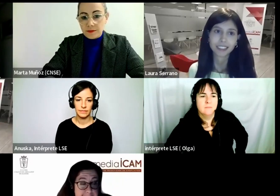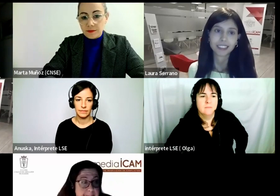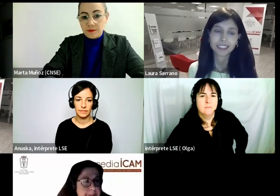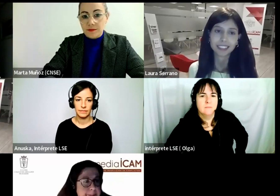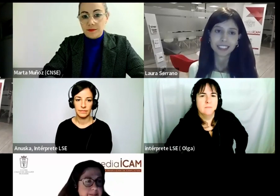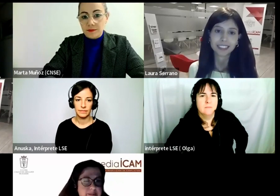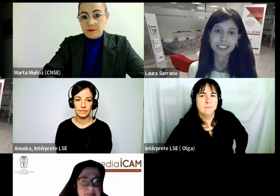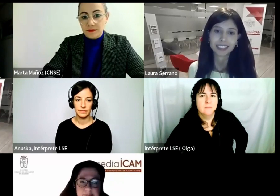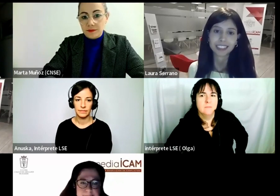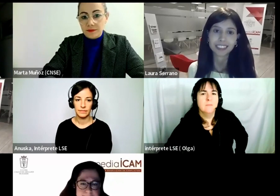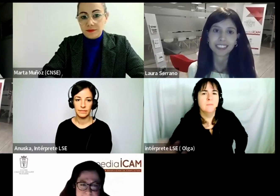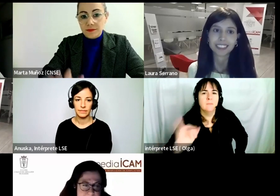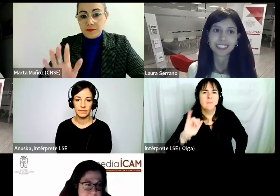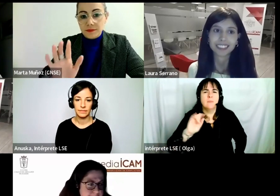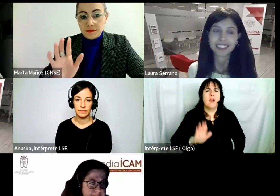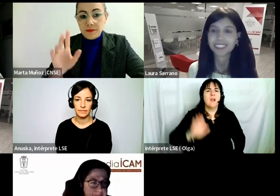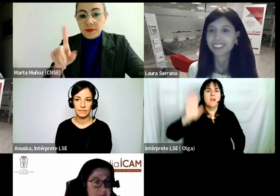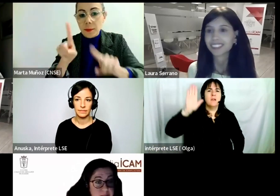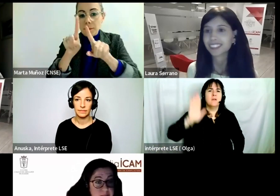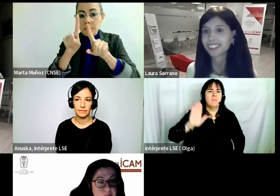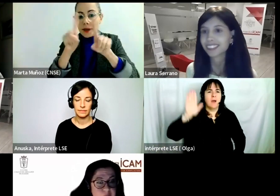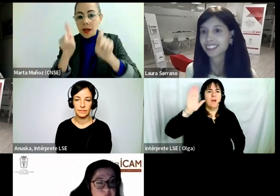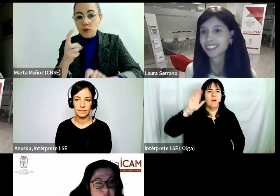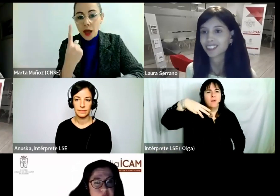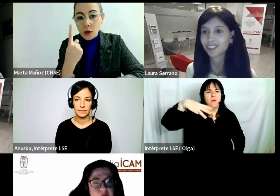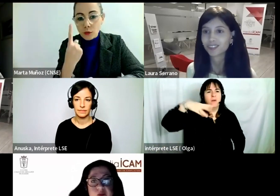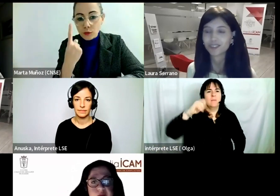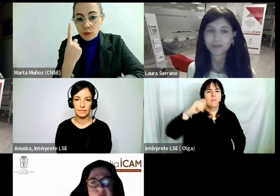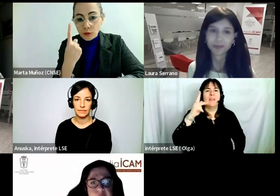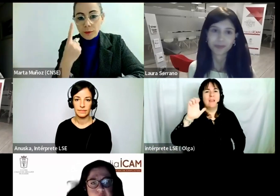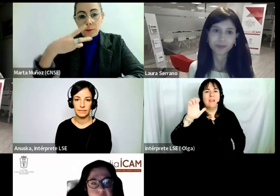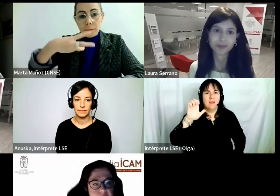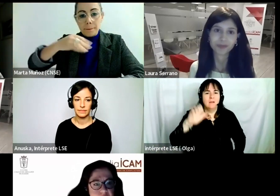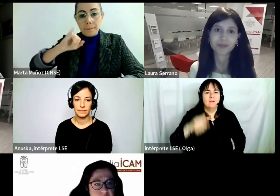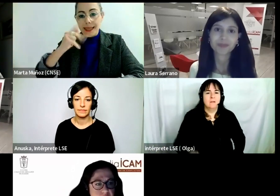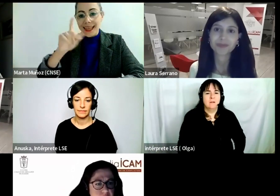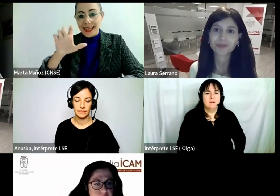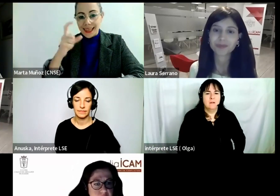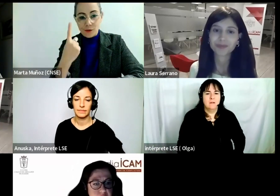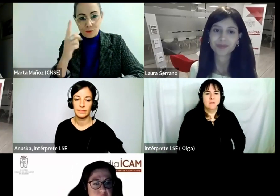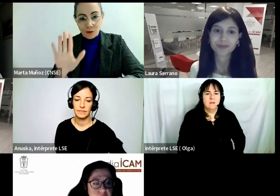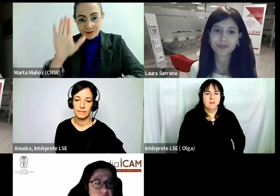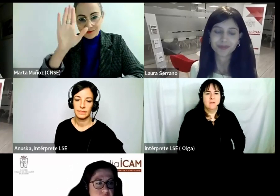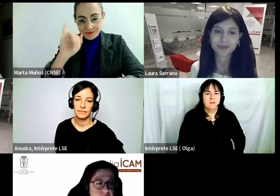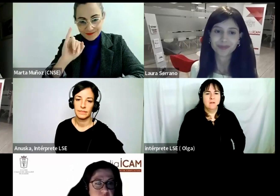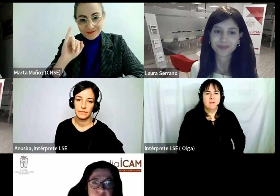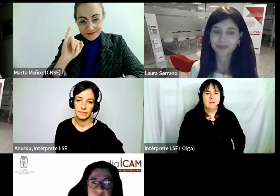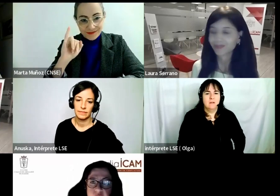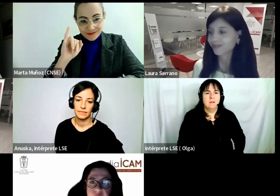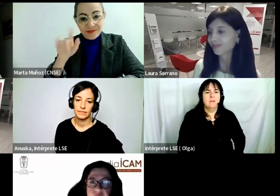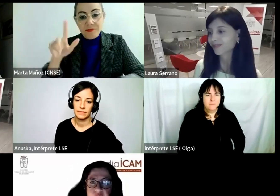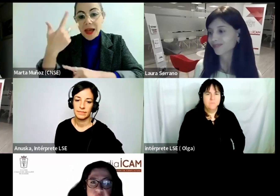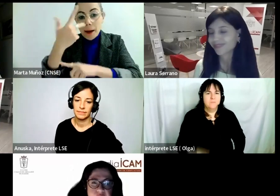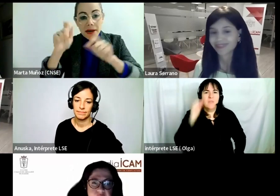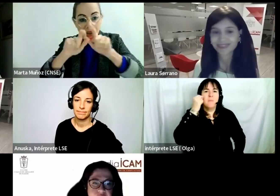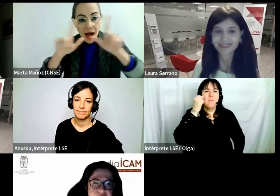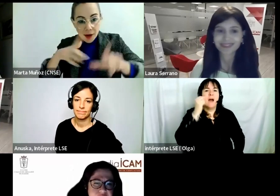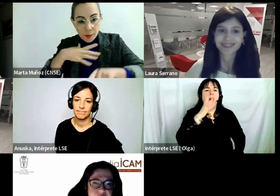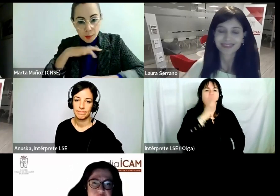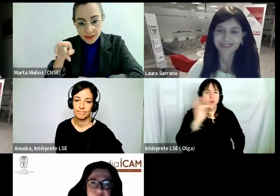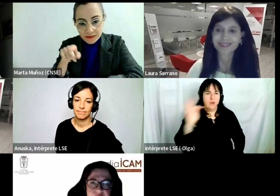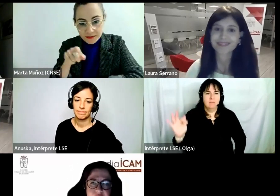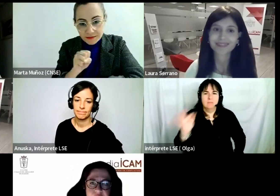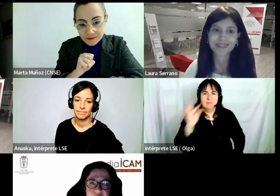Hay una mano levantada de Mike Martín. Voy a darle la palabra a mí.